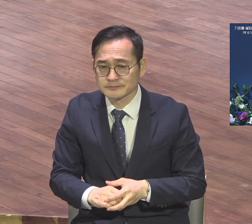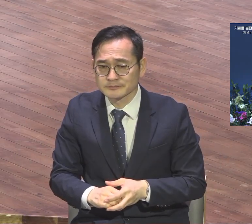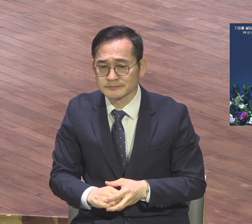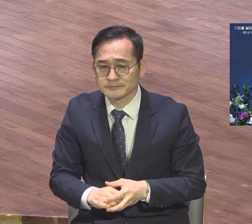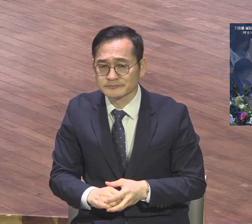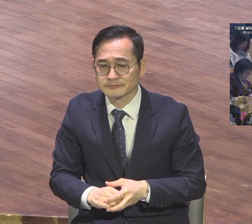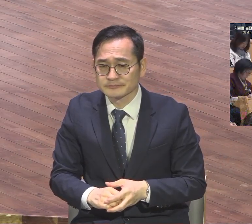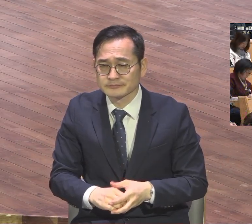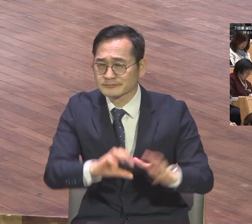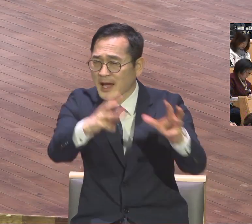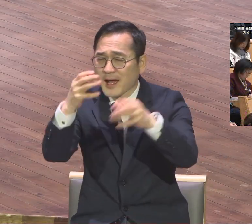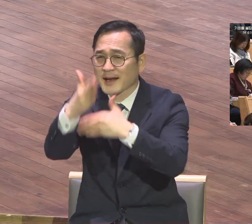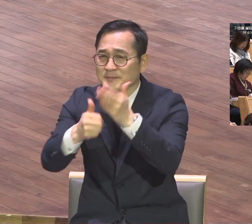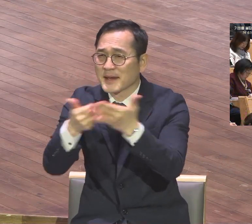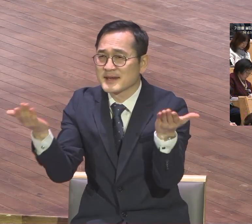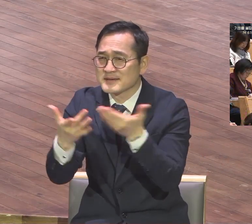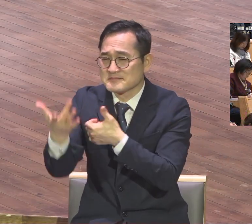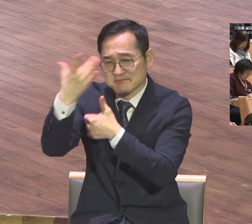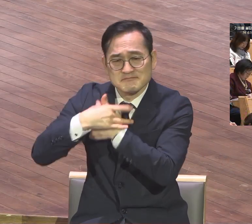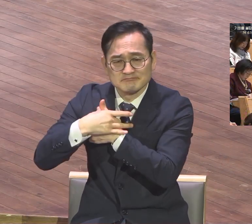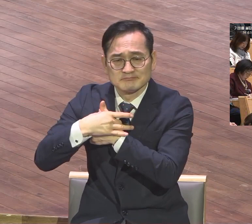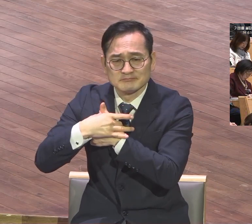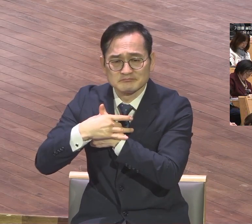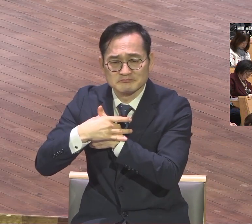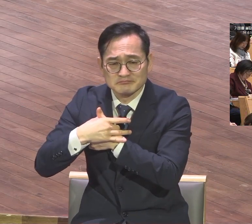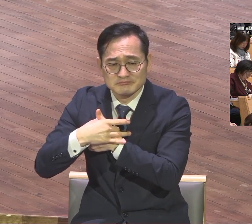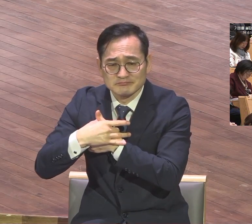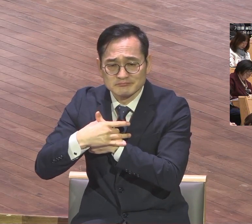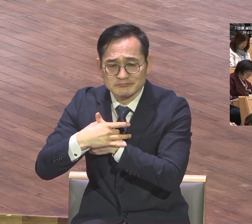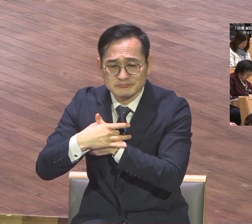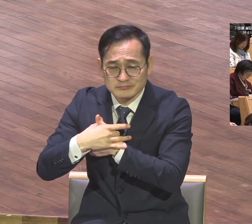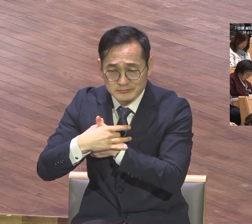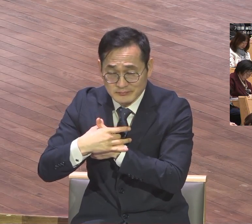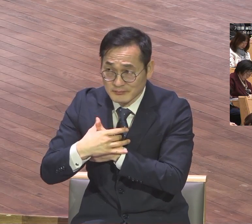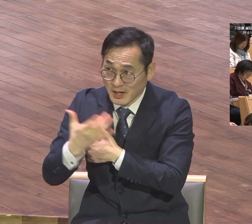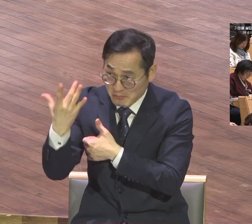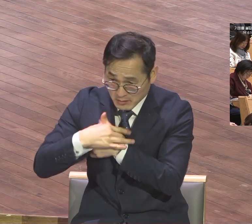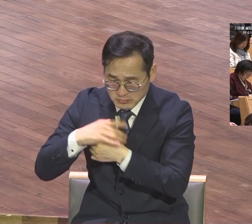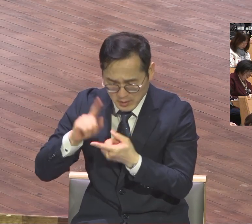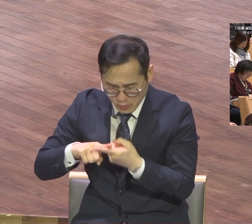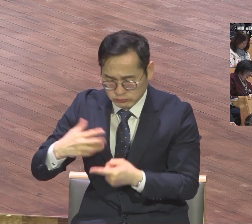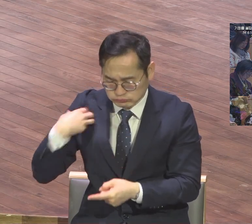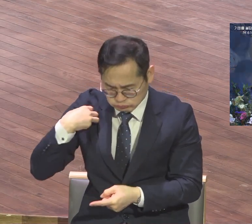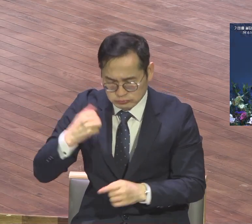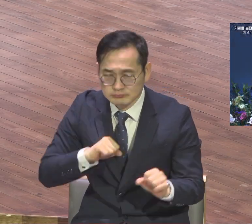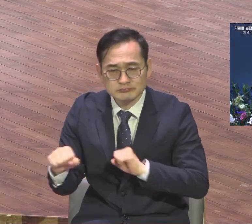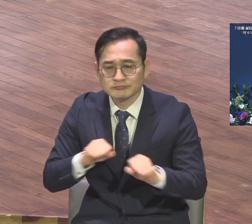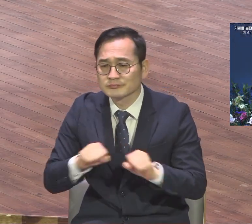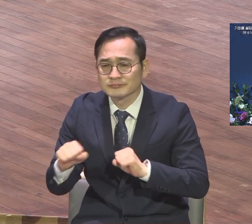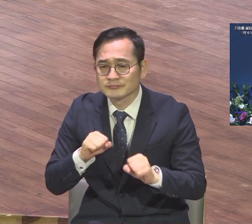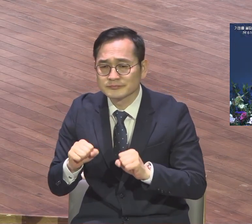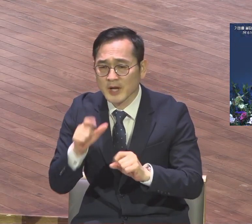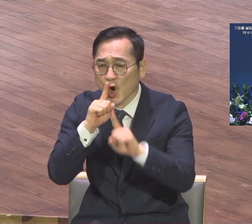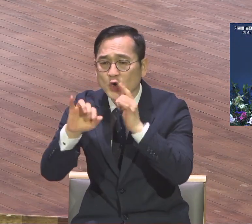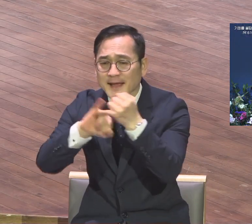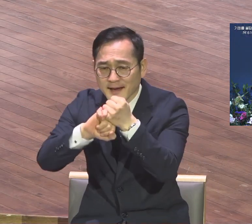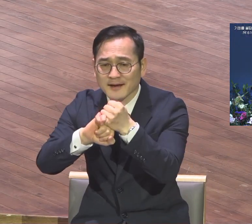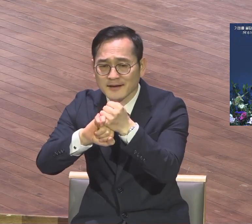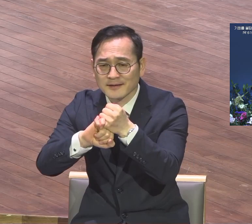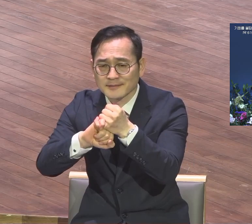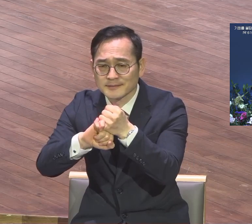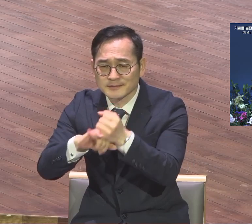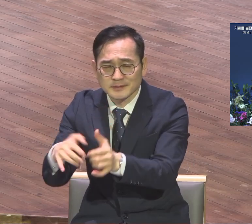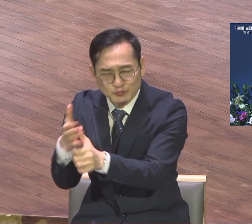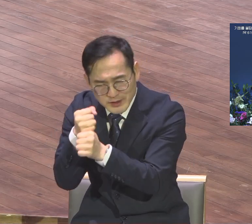되어야 좋소서. 여러분이 주어진 기회를 실제로 붙잡고 언약적 도전을 하는